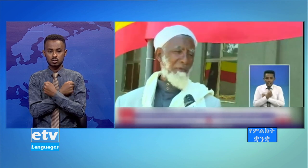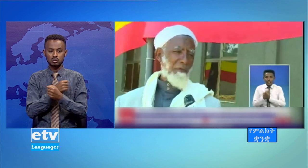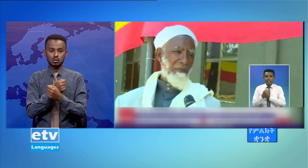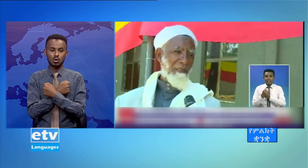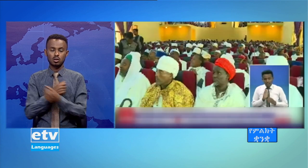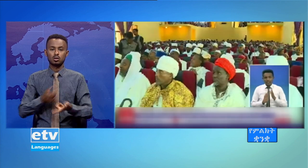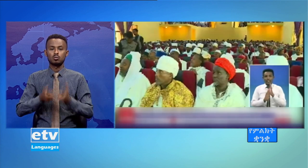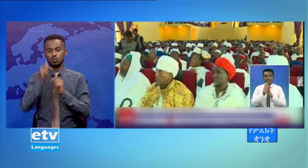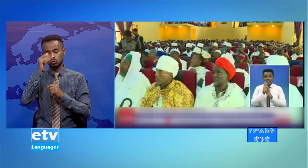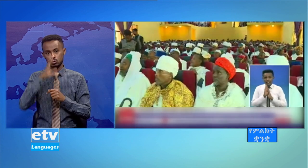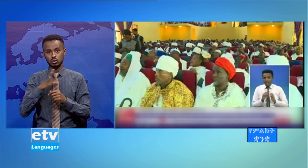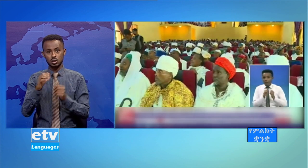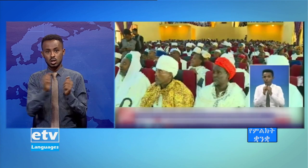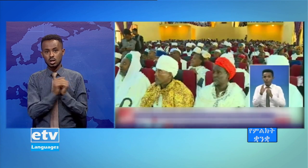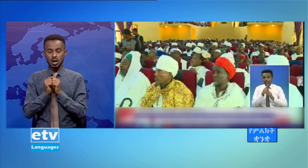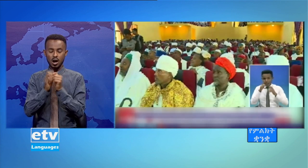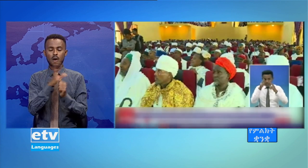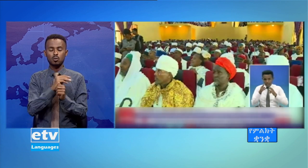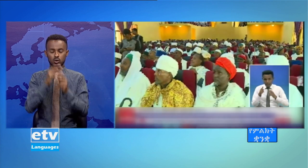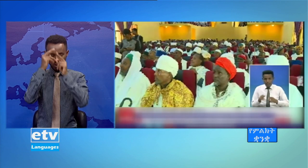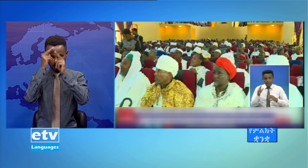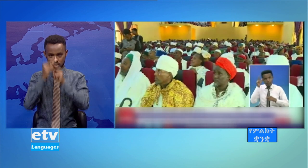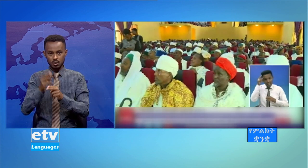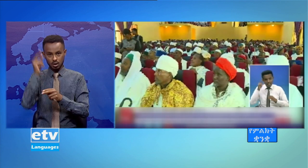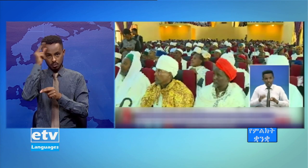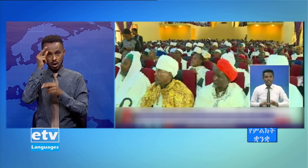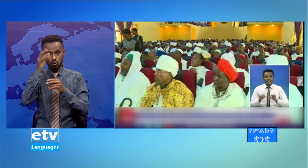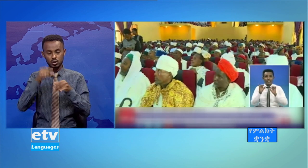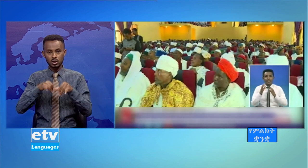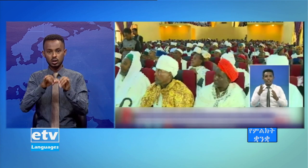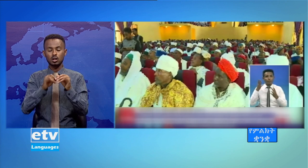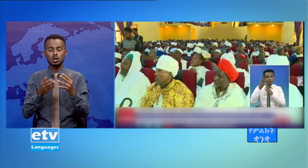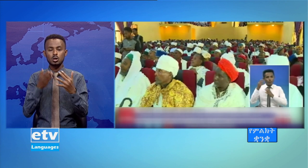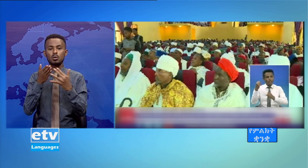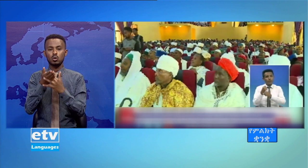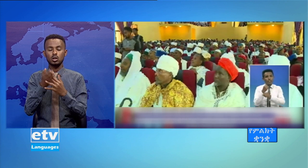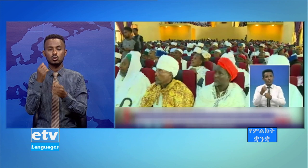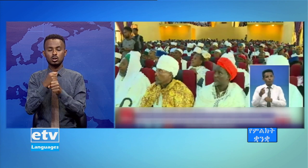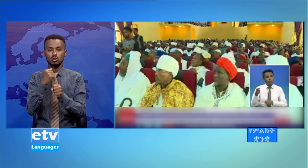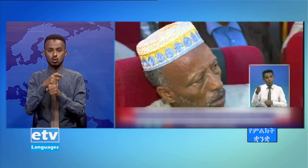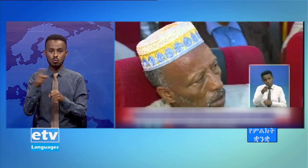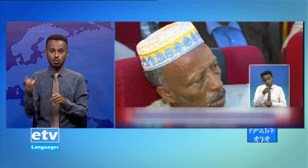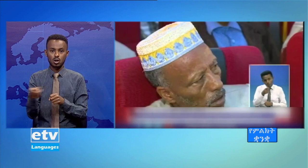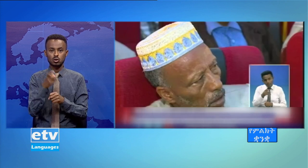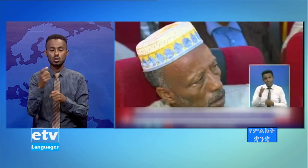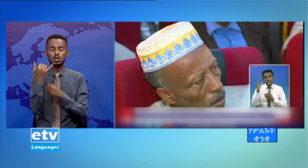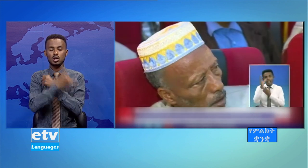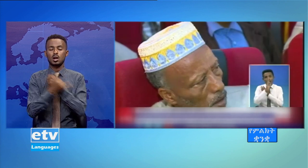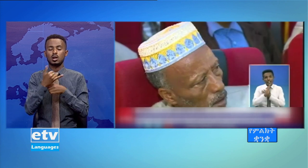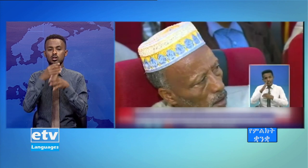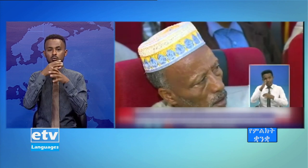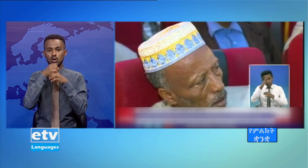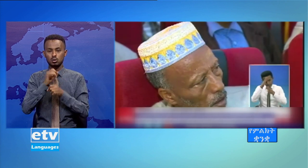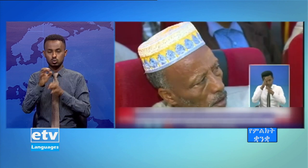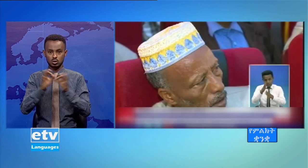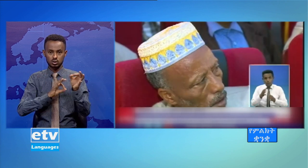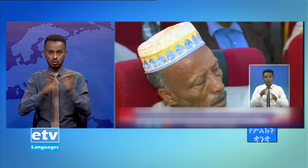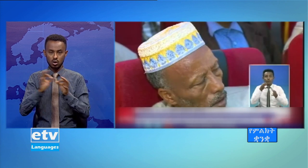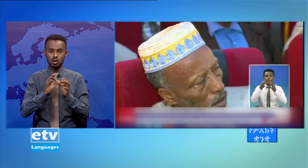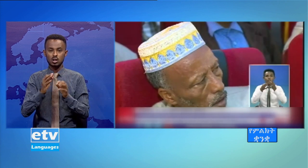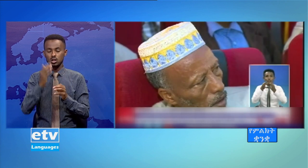ተዋደን ምንኖር ሰዎች ነን። የአብሮነትና የመከባበር ባህል እንዲቀጥልም የበኩላቸውን እየሰሩ መሆናቸውን የሀገር ሽማግሌዎቹ